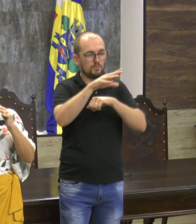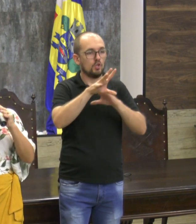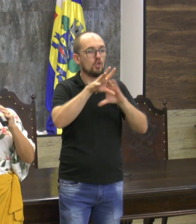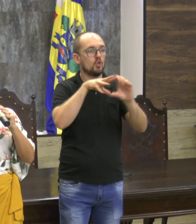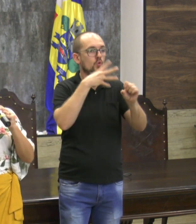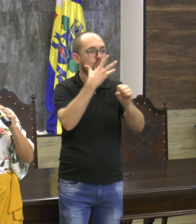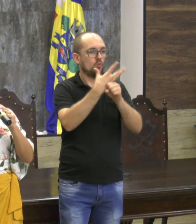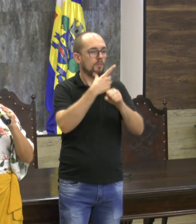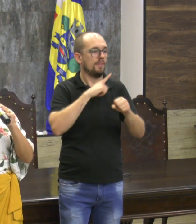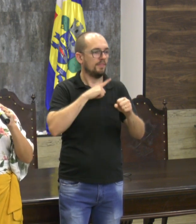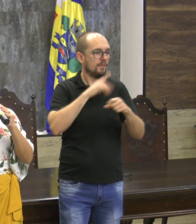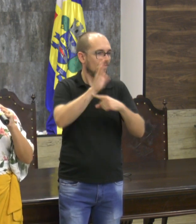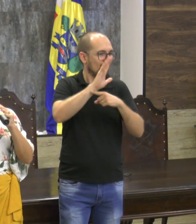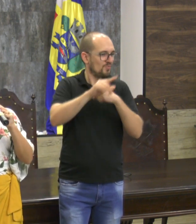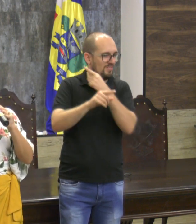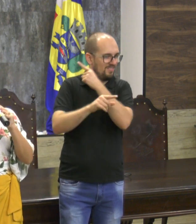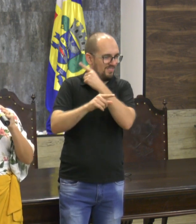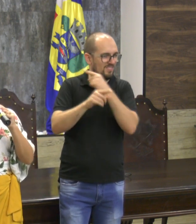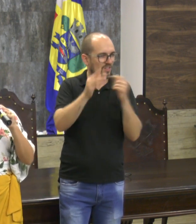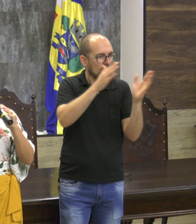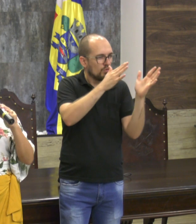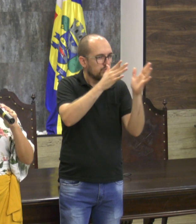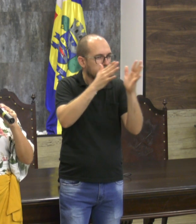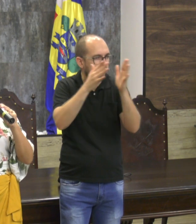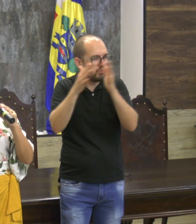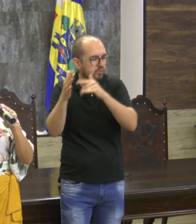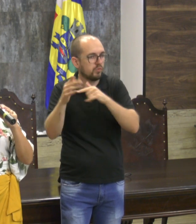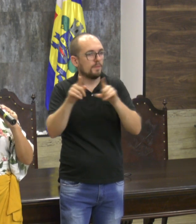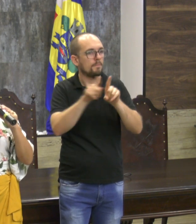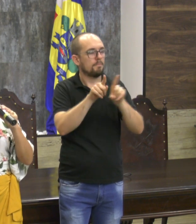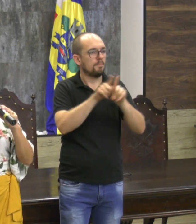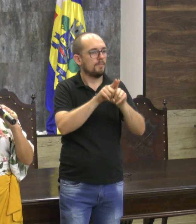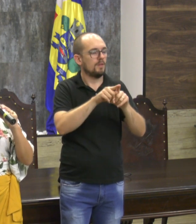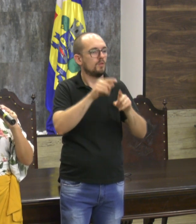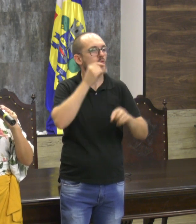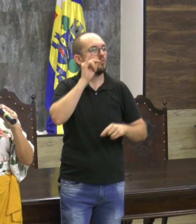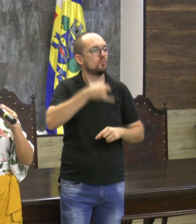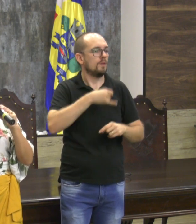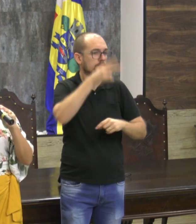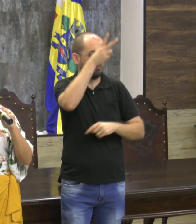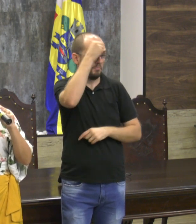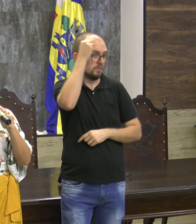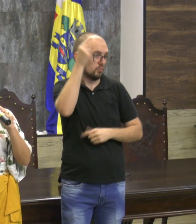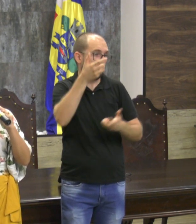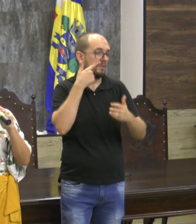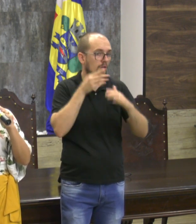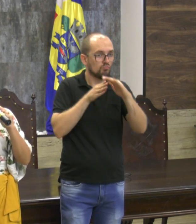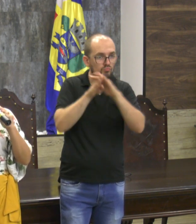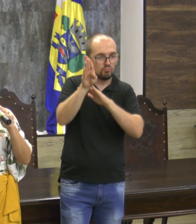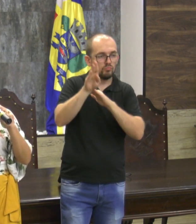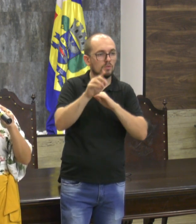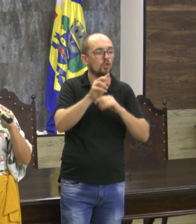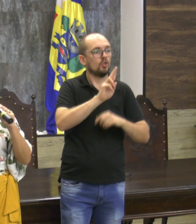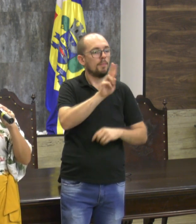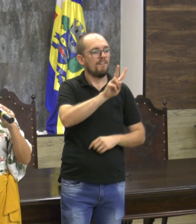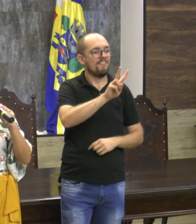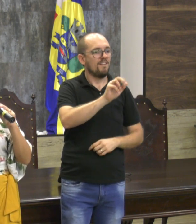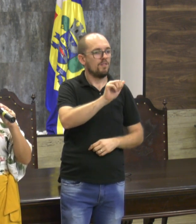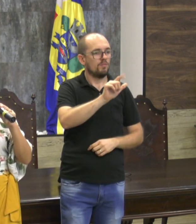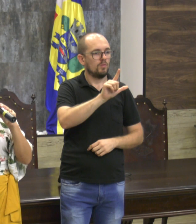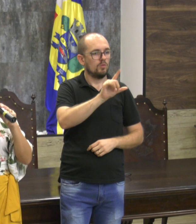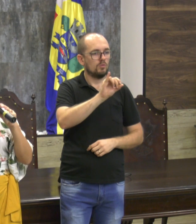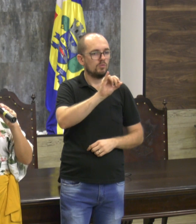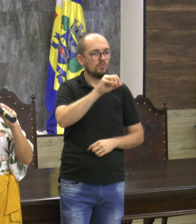o documentário da Jéssica, tem um vídeo também que a Prefeitura de Jundiaí fez, se vocês quiserem acessar depois, Valdineia